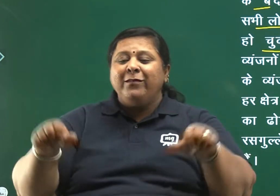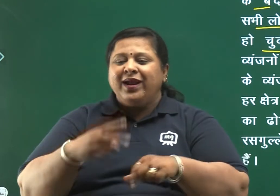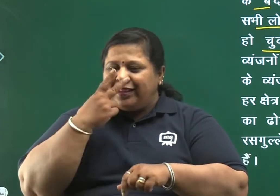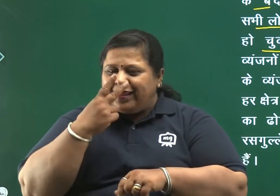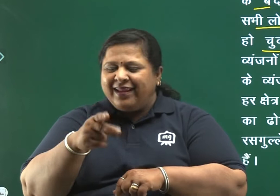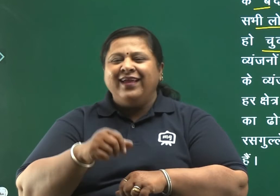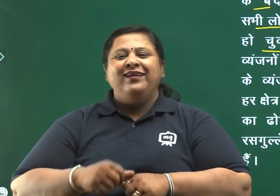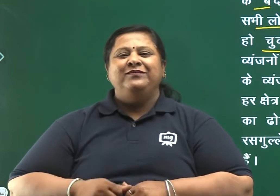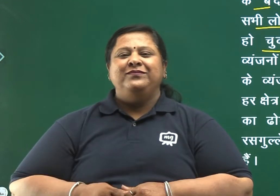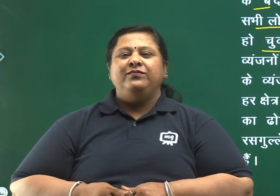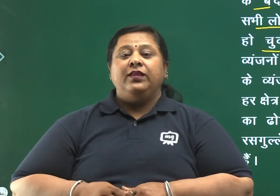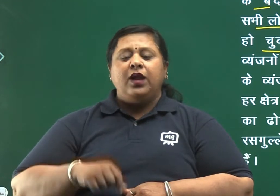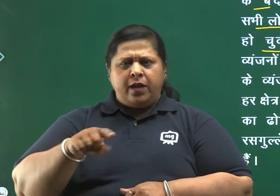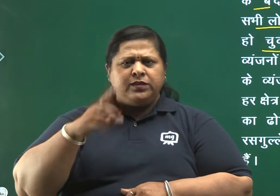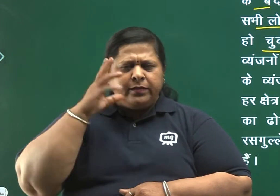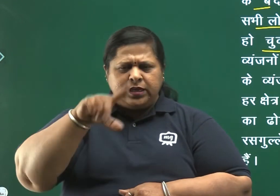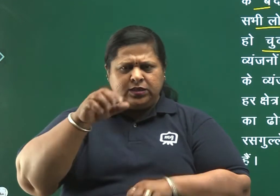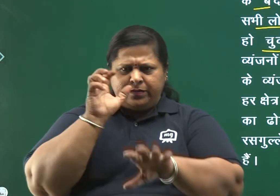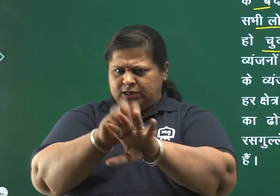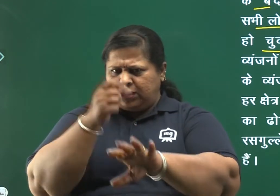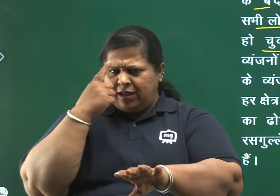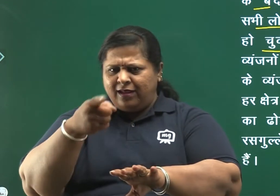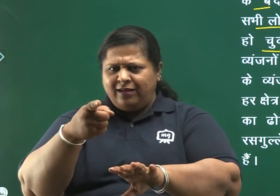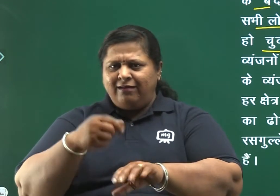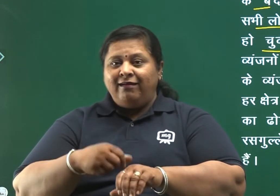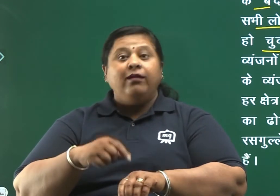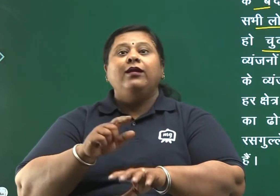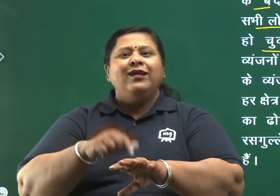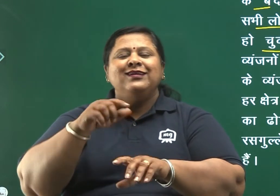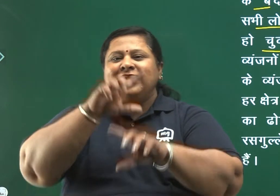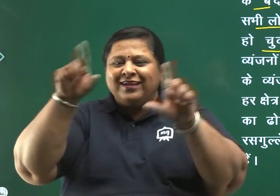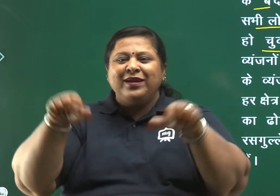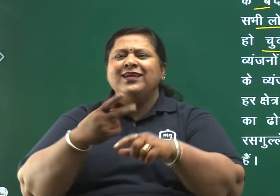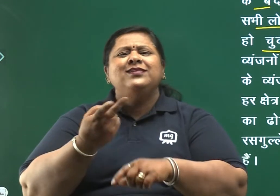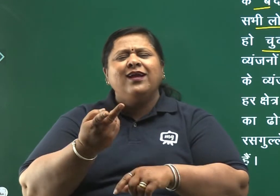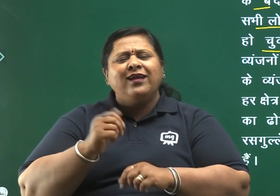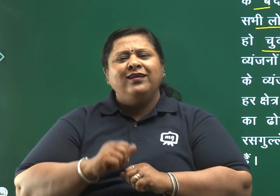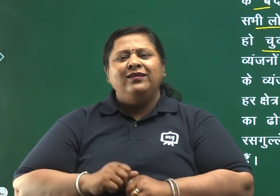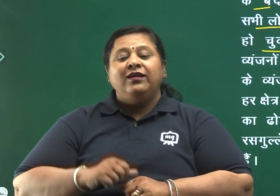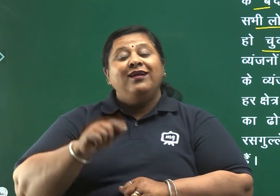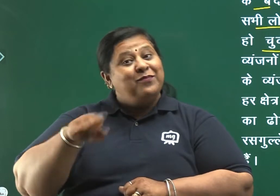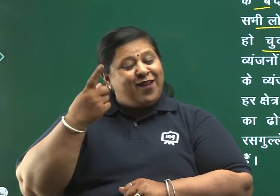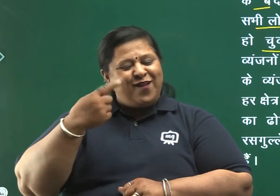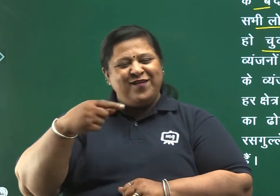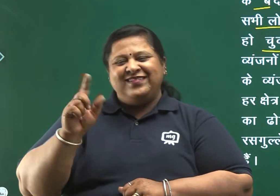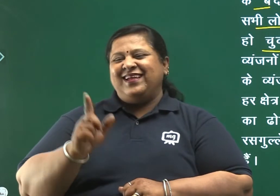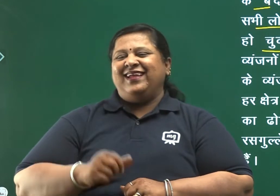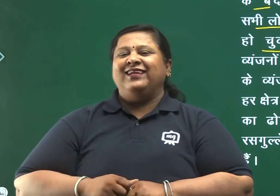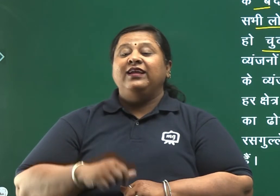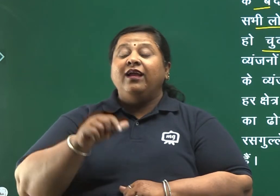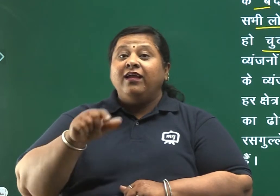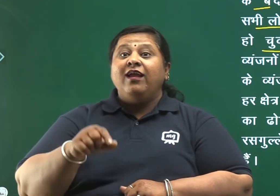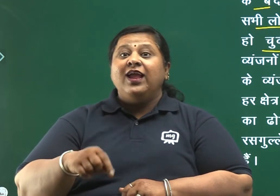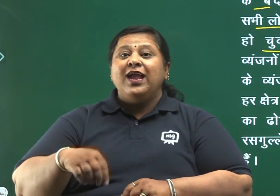हैं। आप इसे पहचानते हैं? ये किसका पैकेट है? बिल्कुल सही,